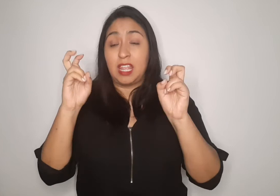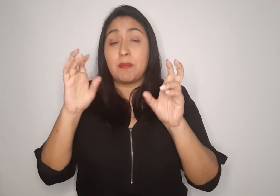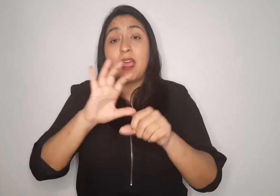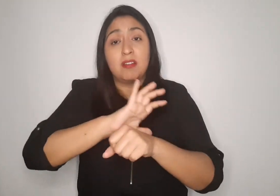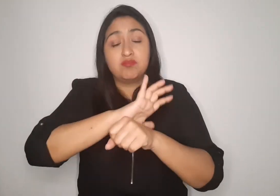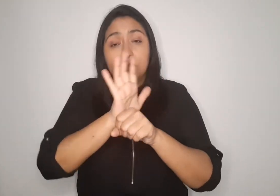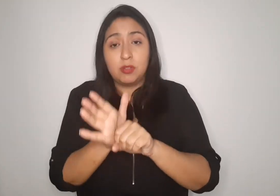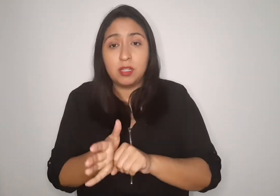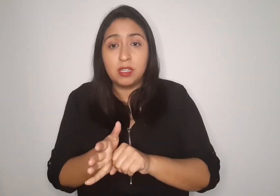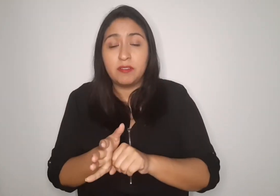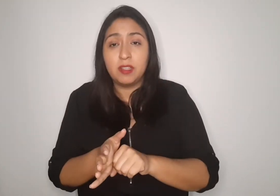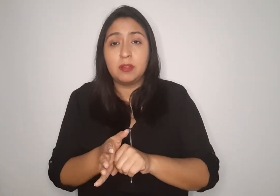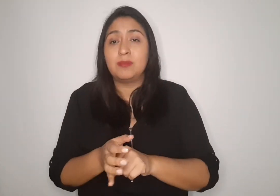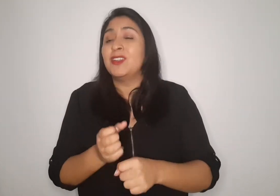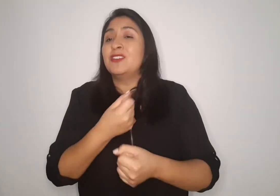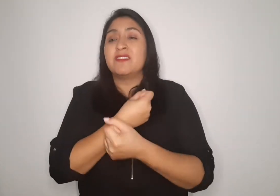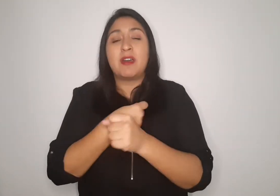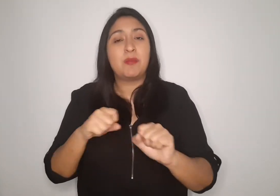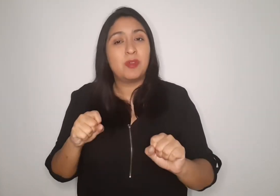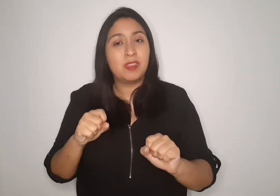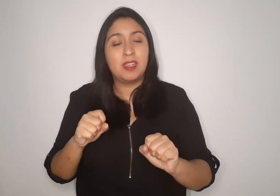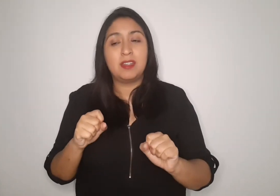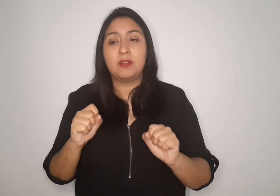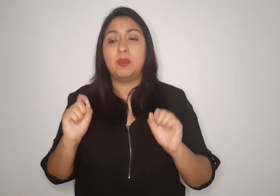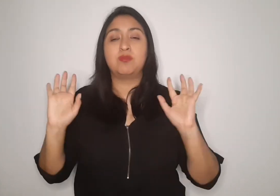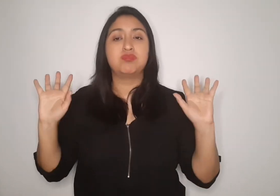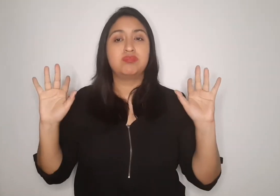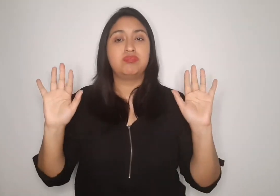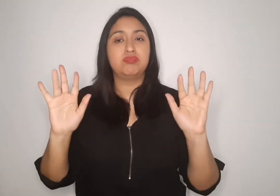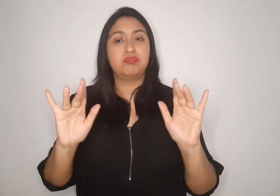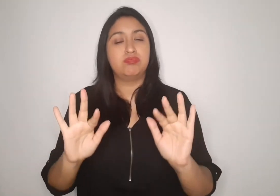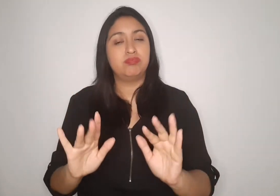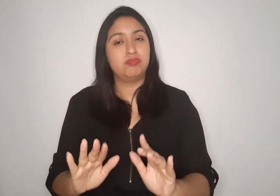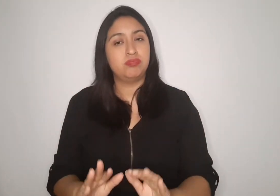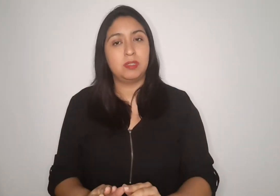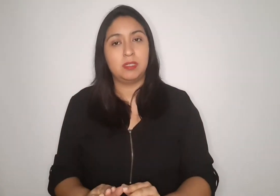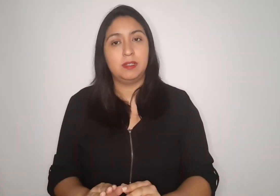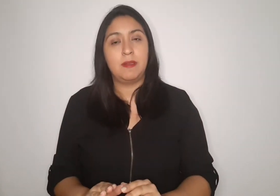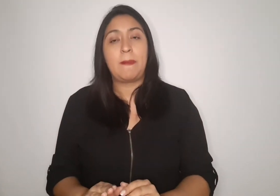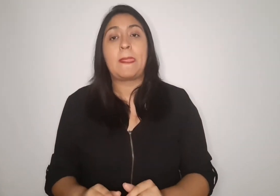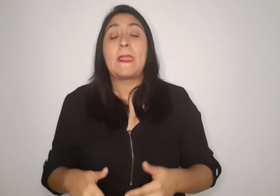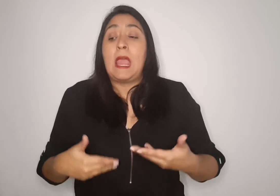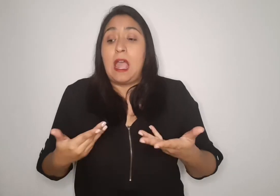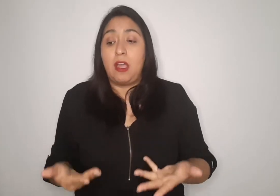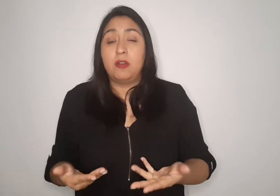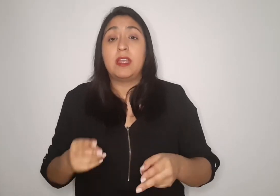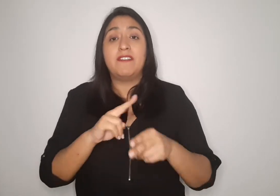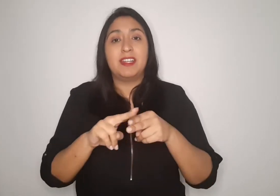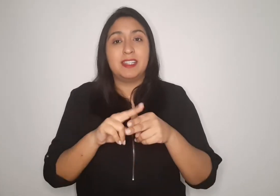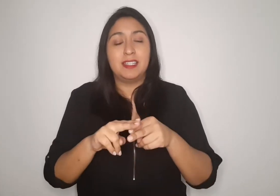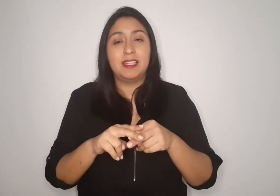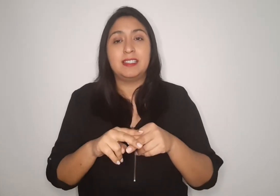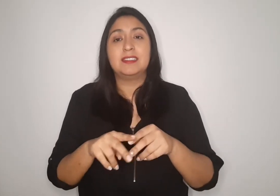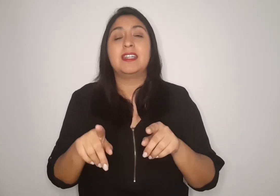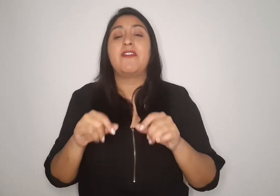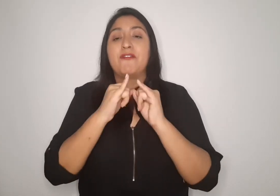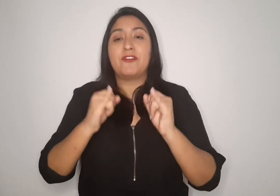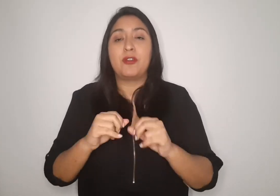hacerlo no masivamente como son, porque son muy masivos. Ahora no, ahora va a ser a la antigua, como eran las